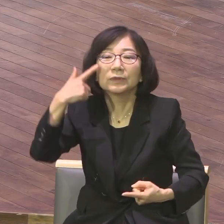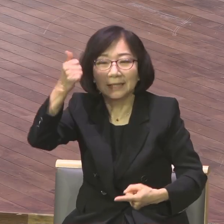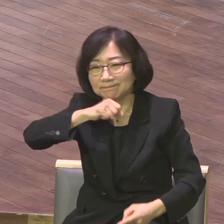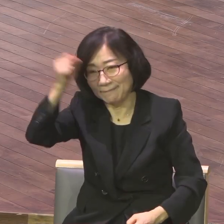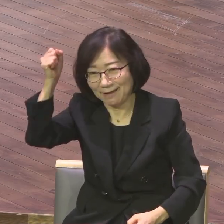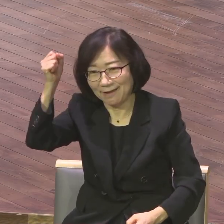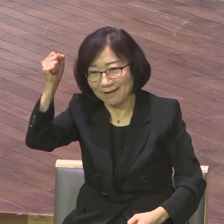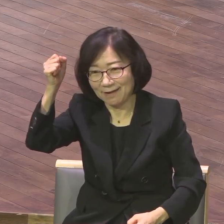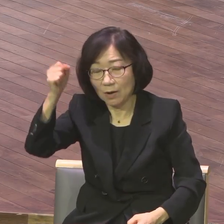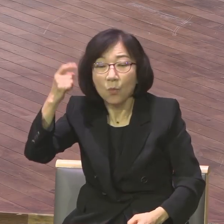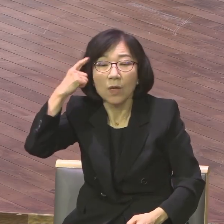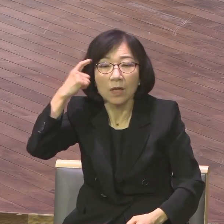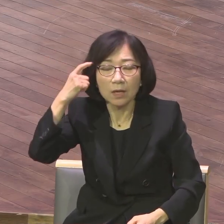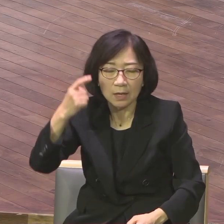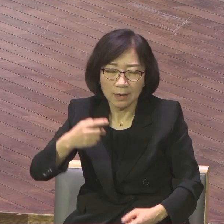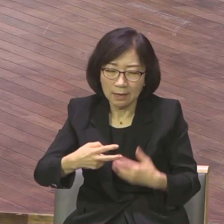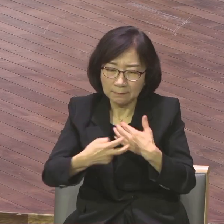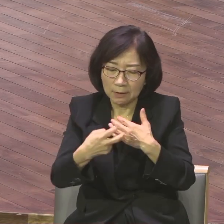위해서 목사가 되었어요.